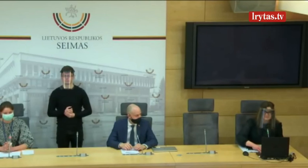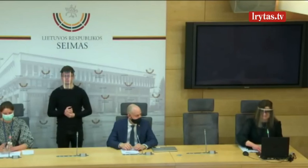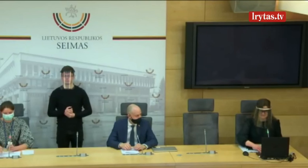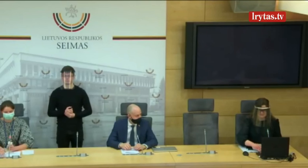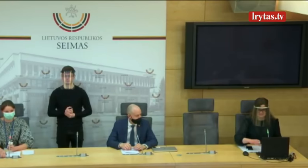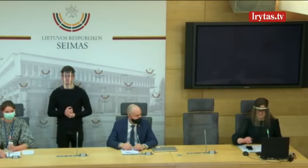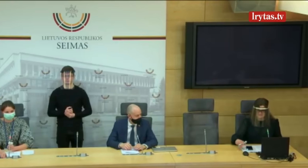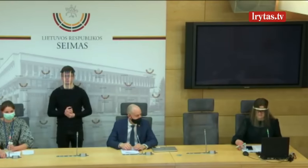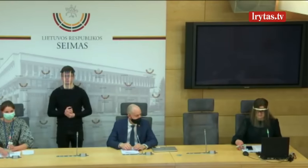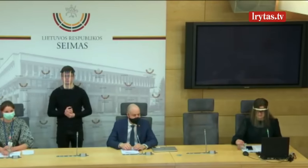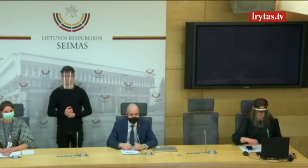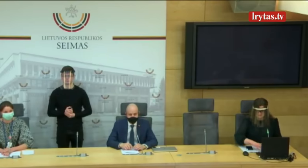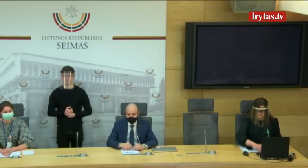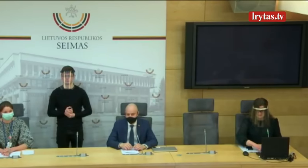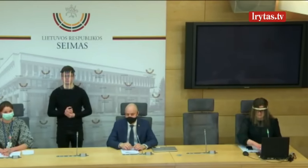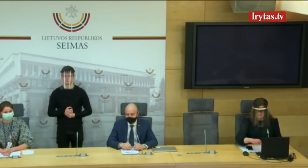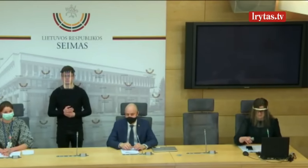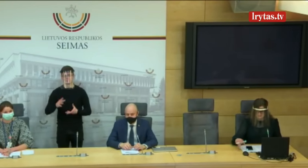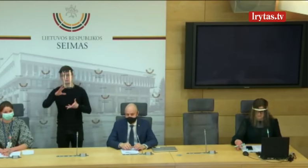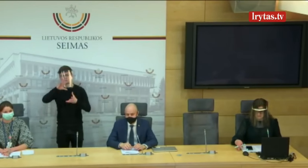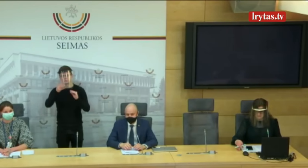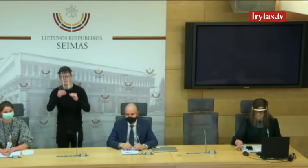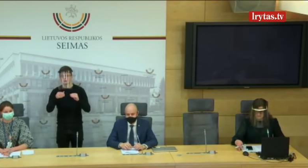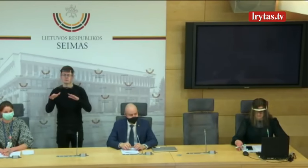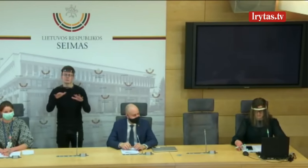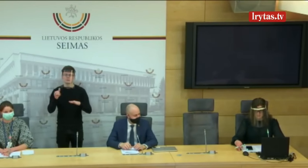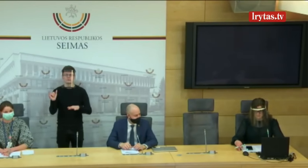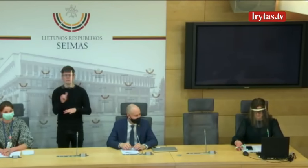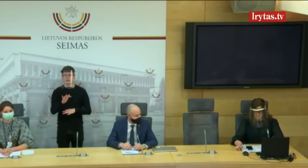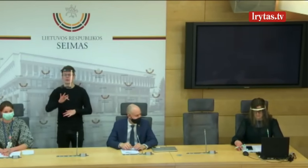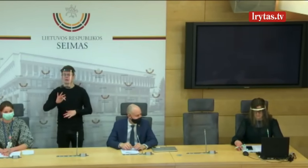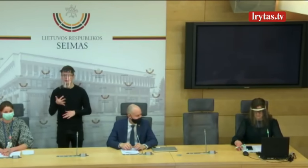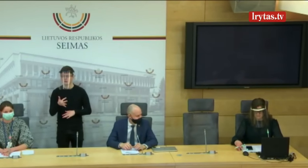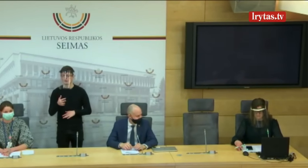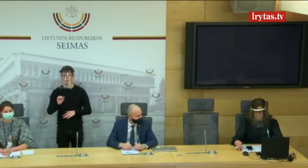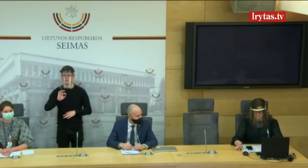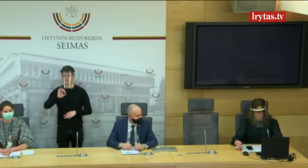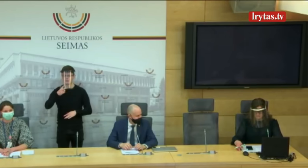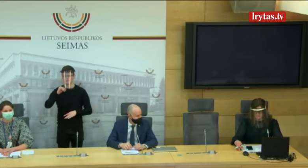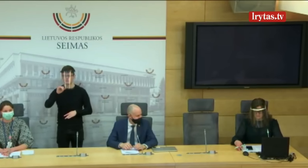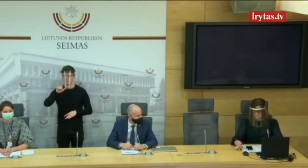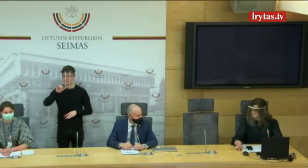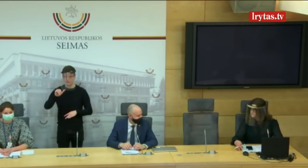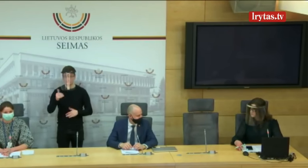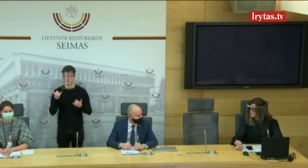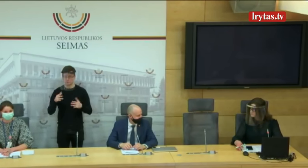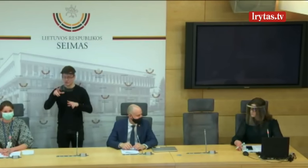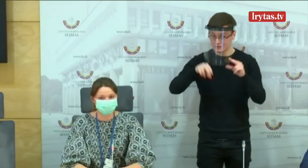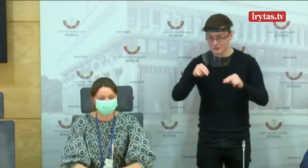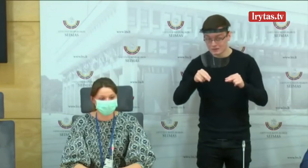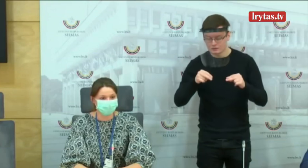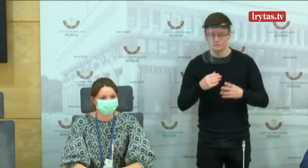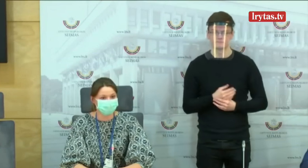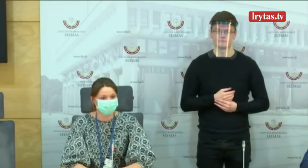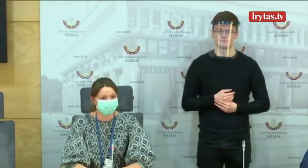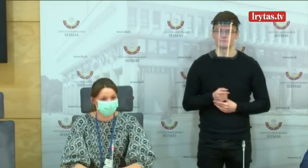Apskritai sakykit, kaip vertinat situaciją Antaviliuose, būtent pensionate, ar na, jinai yra rizikinga šiai dienai? Tikrai rizikinga ir